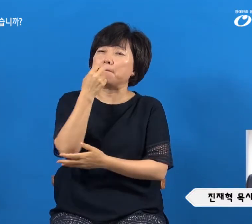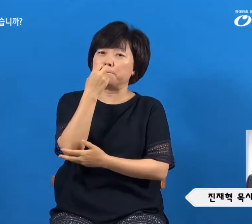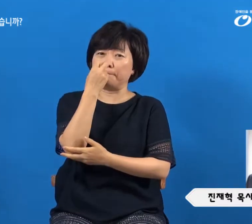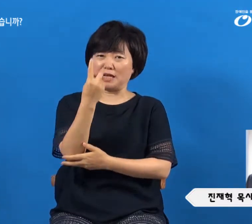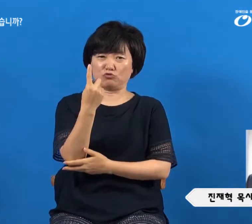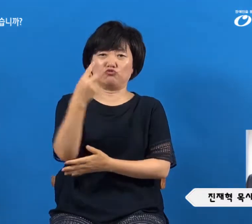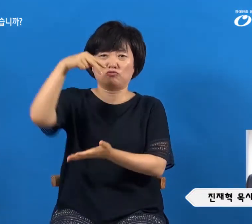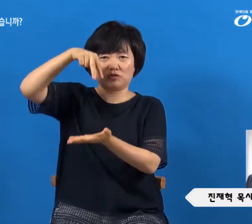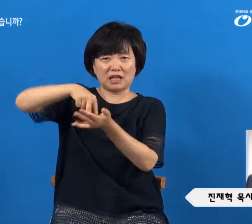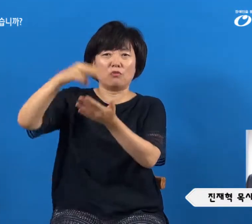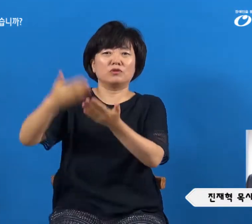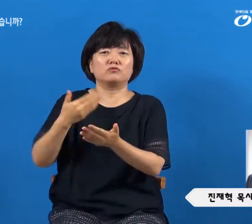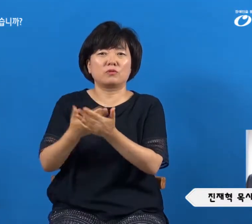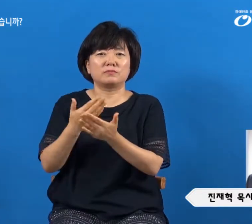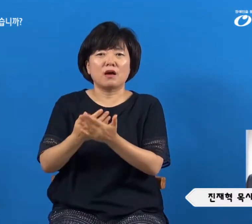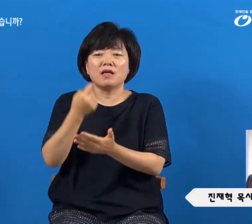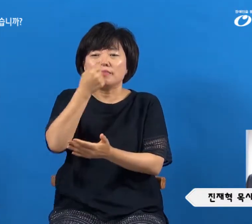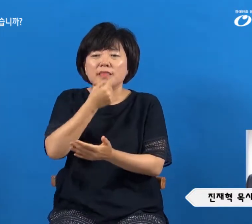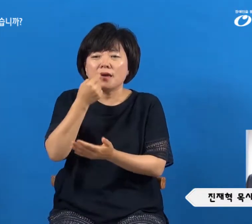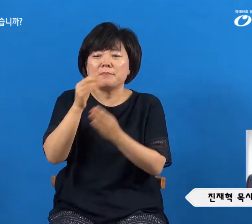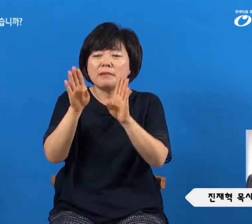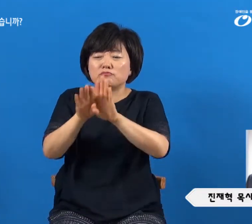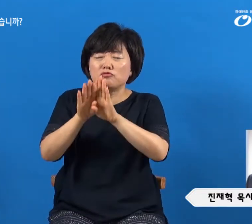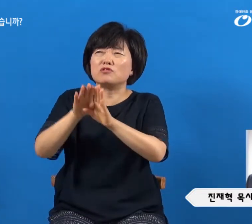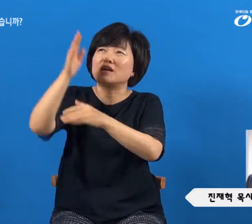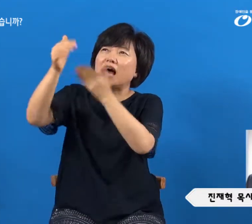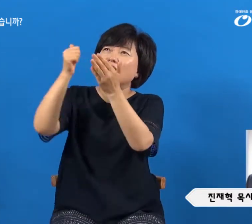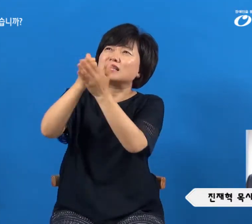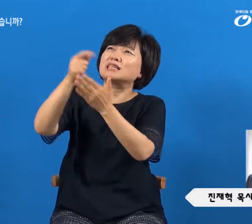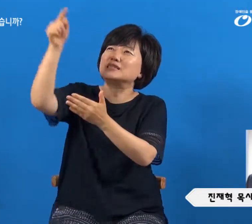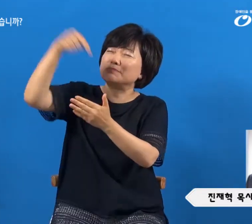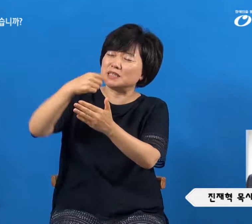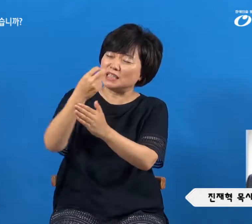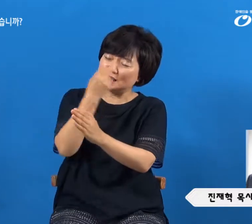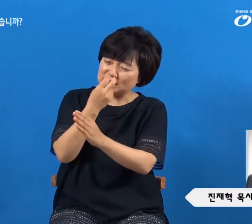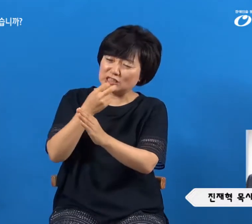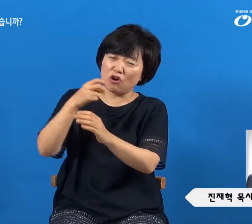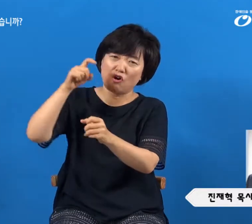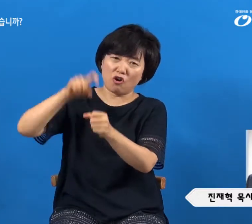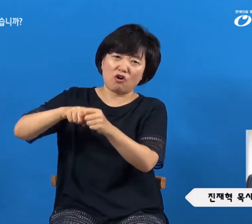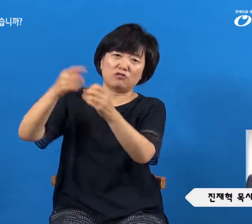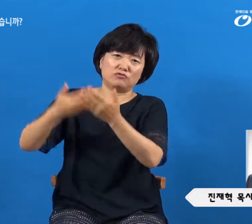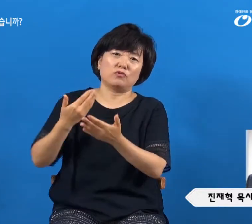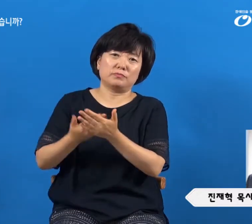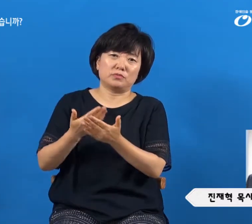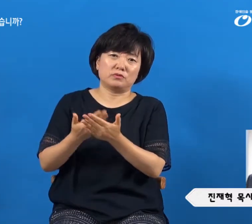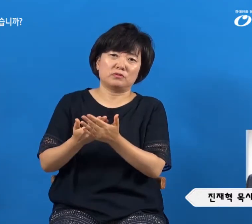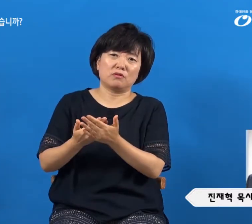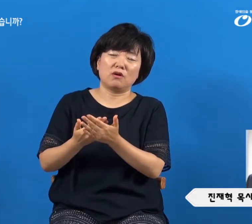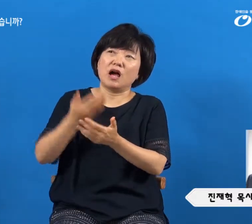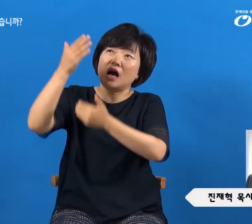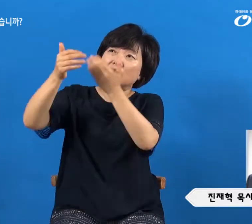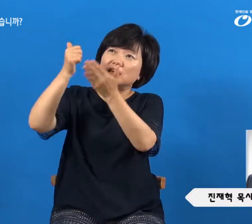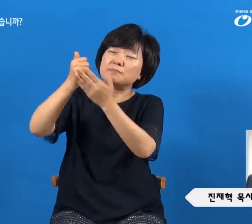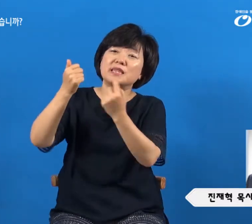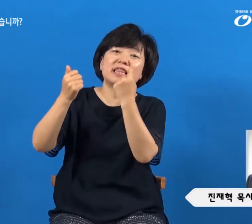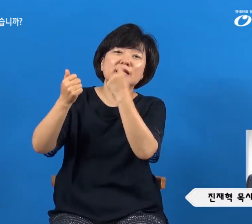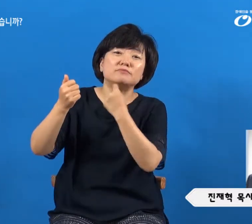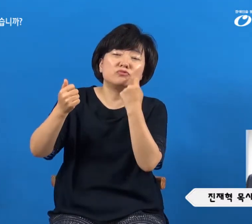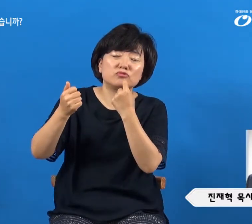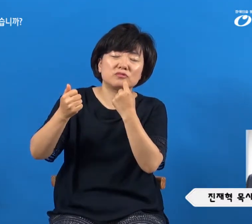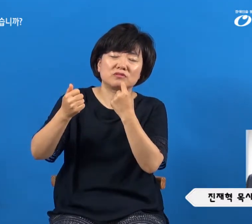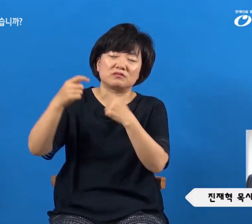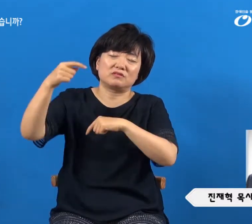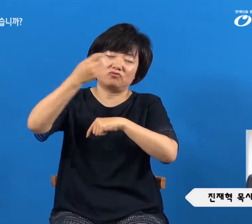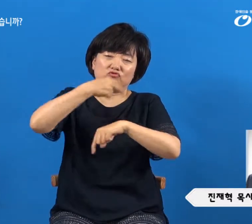파수꾼을 세워주십시오. 내 입의 문을 하나님이 지켜주십시오. 하나님이 내 입술을